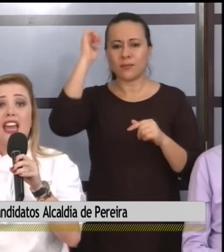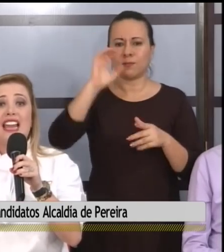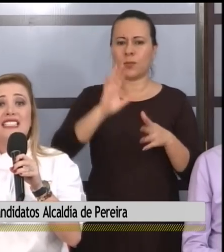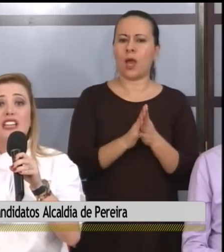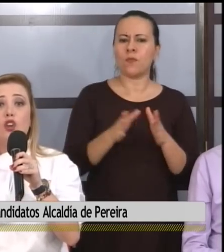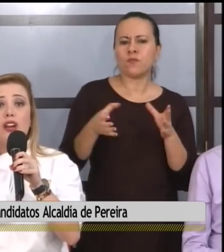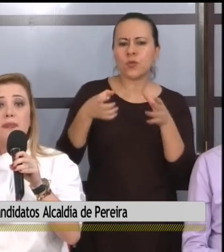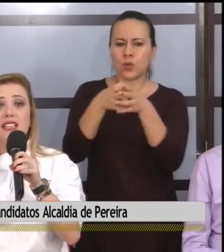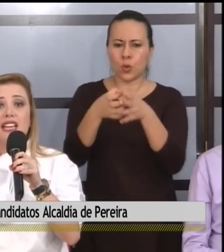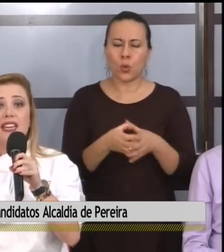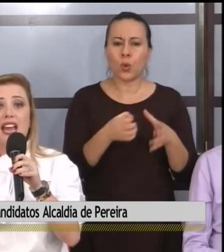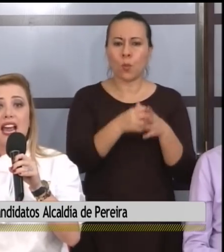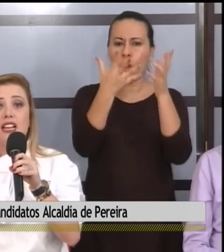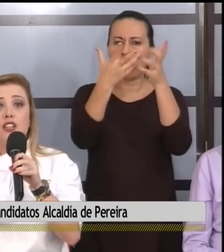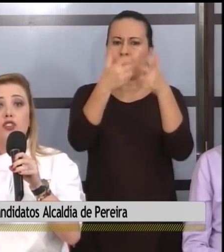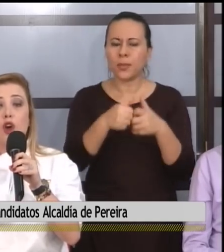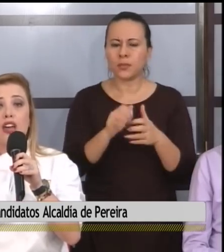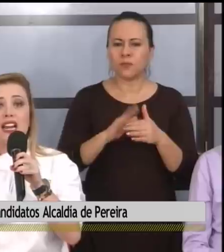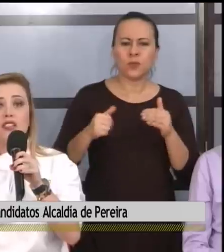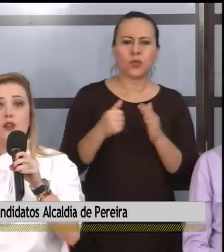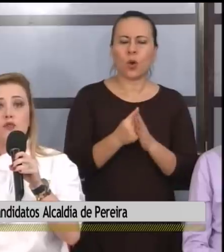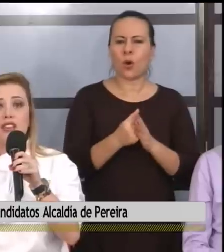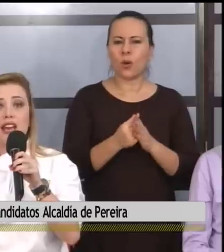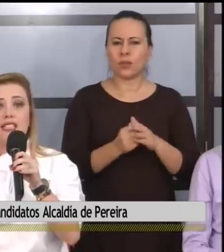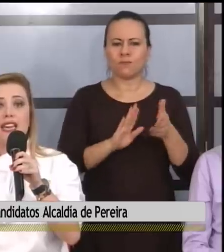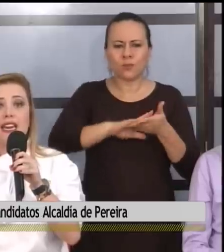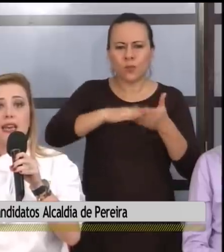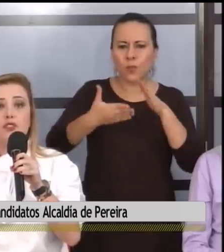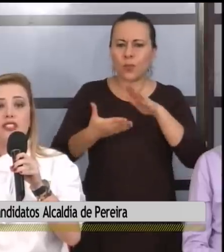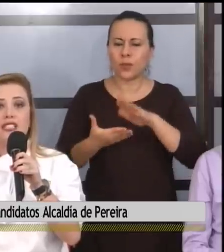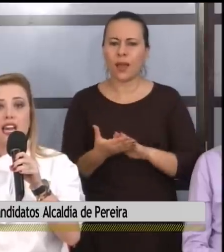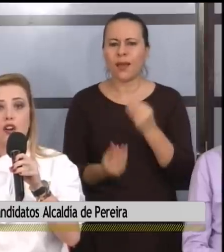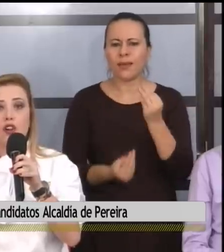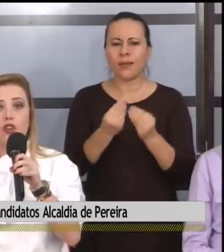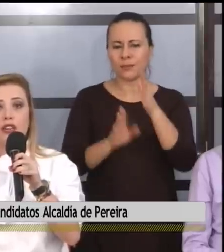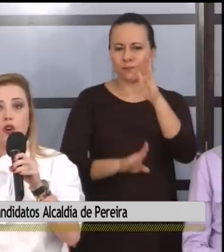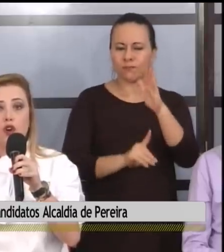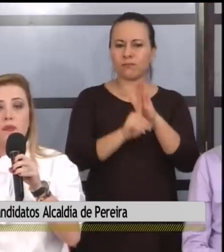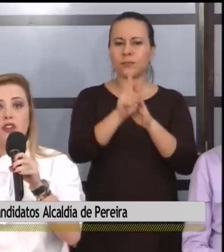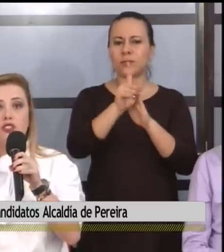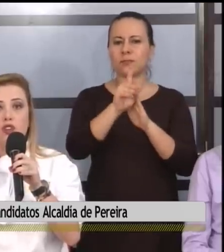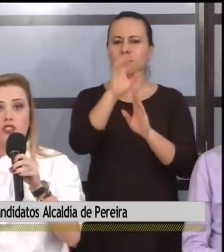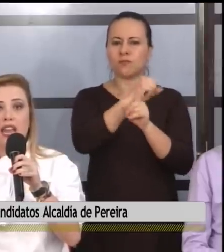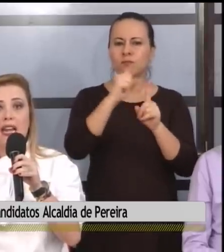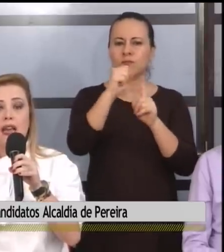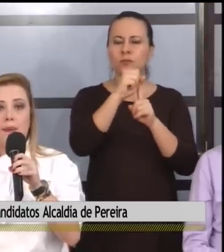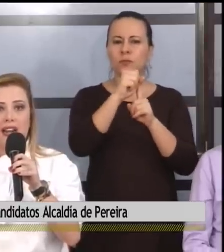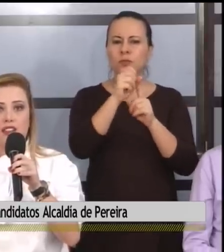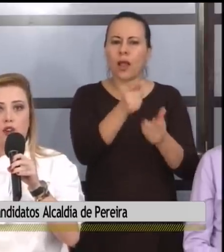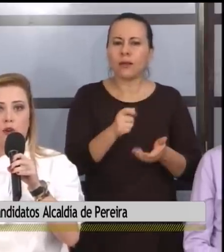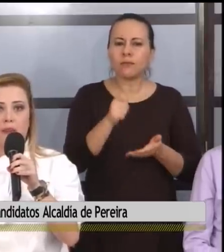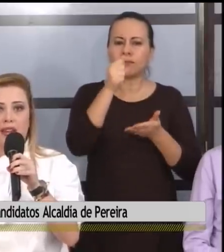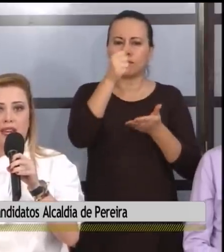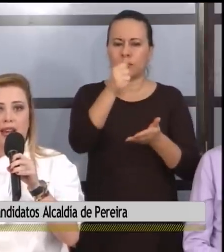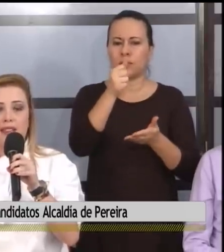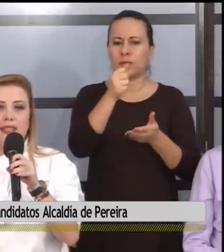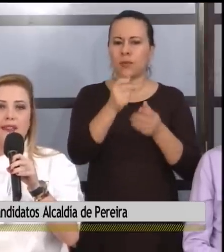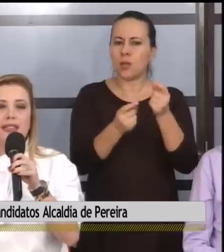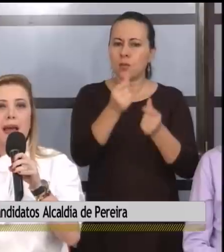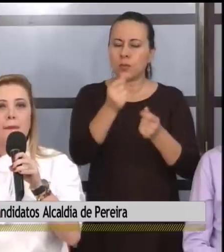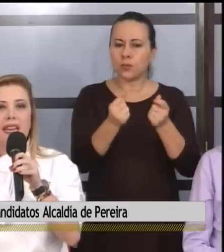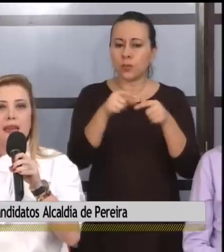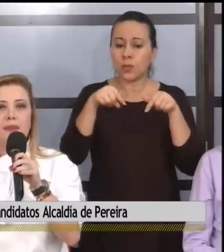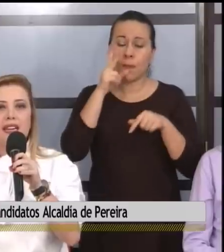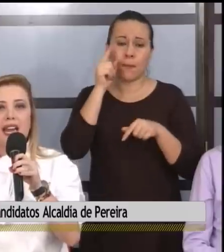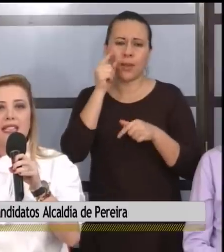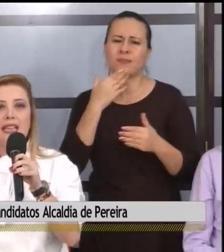gremios, el sector empresarial, todas las comunidades generemos desarrollo económico y social para todo Pereira. De